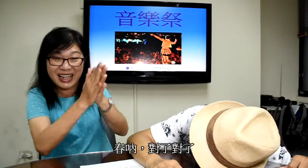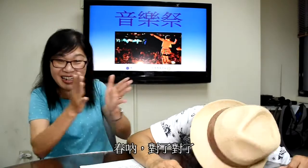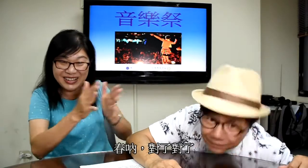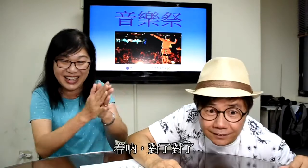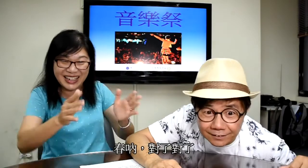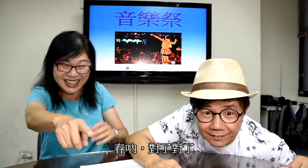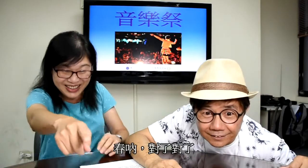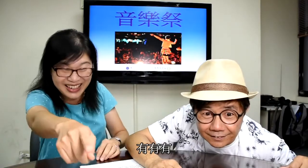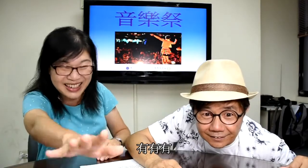对了，对了，